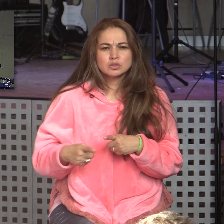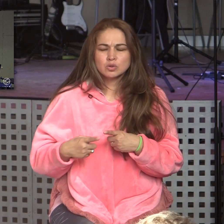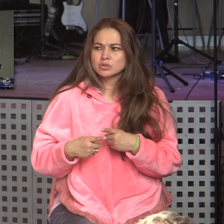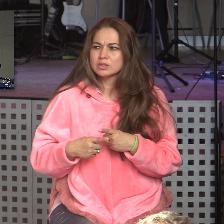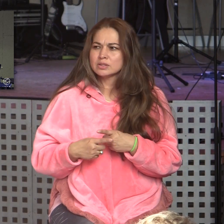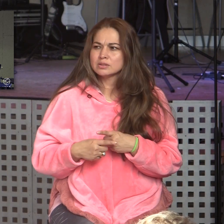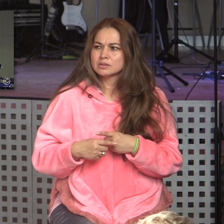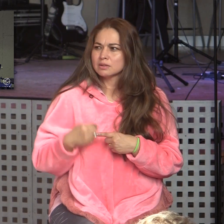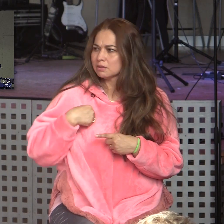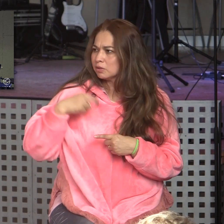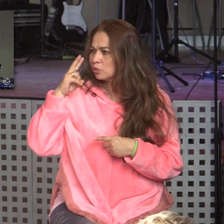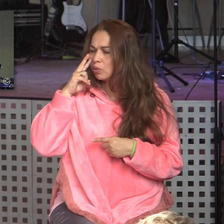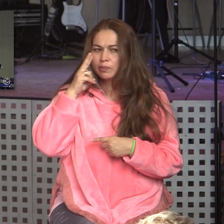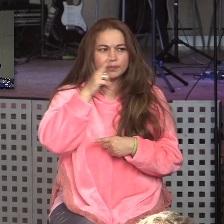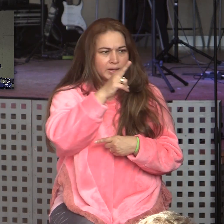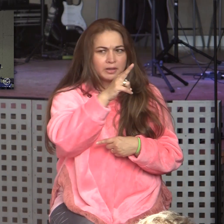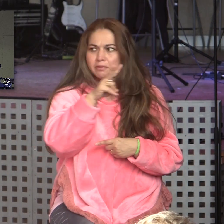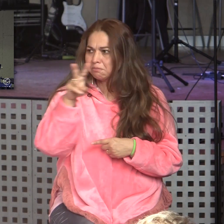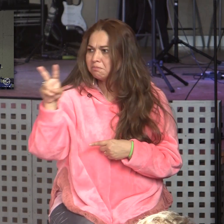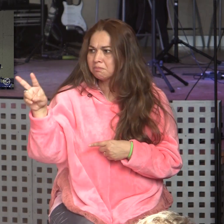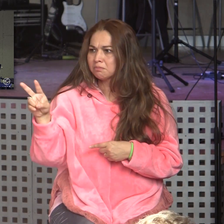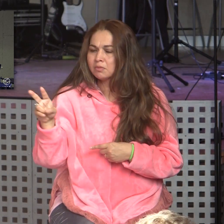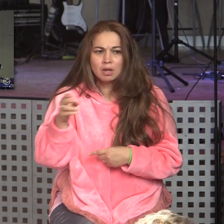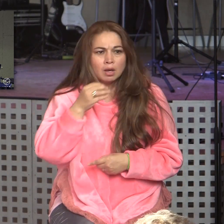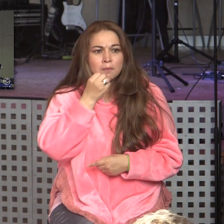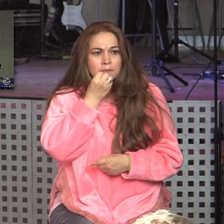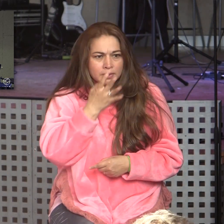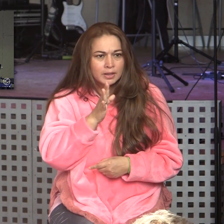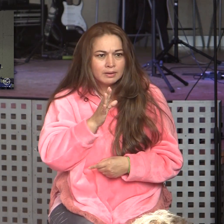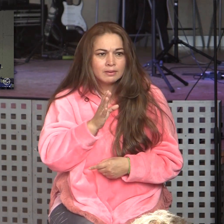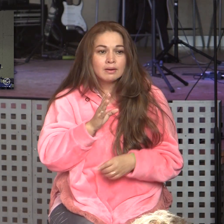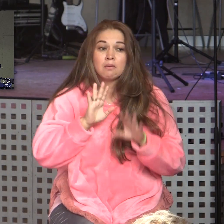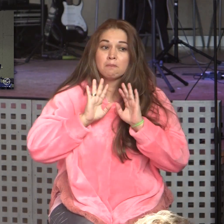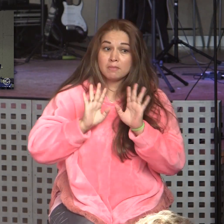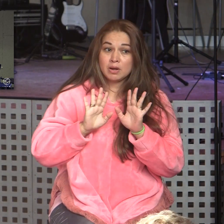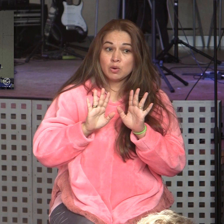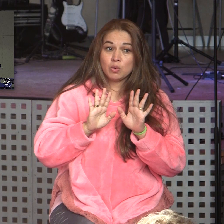ha creado, Él ha creado también lo invisible.